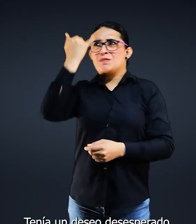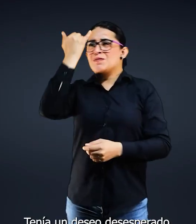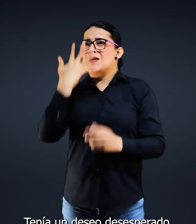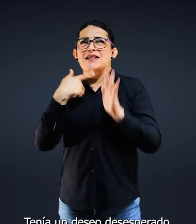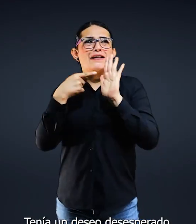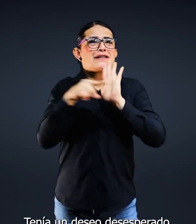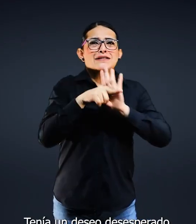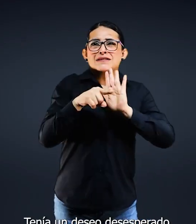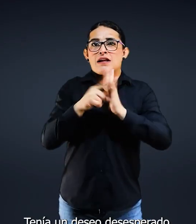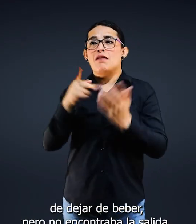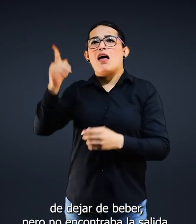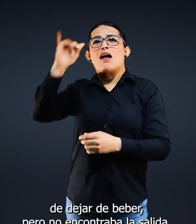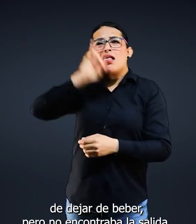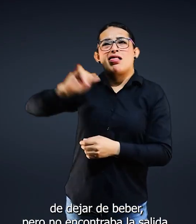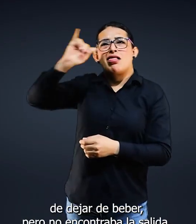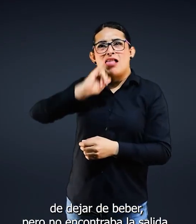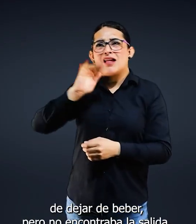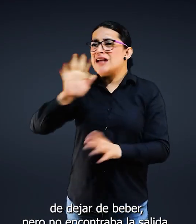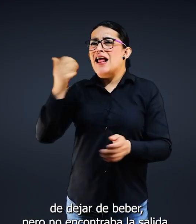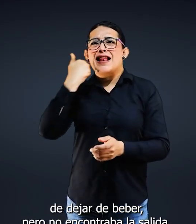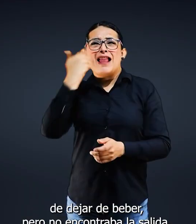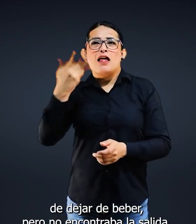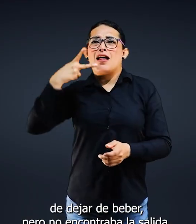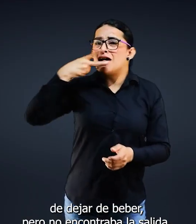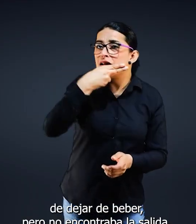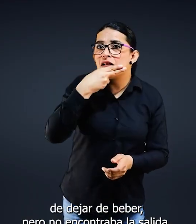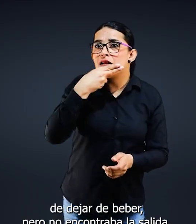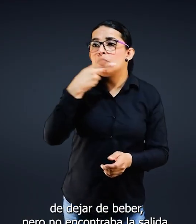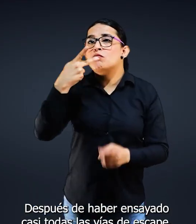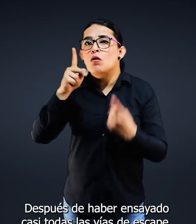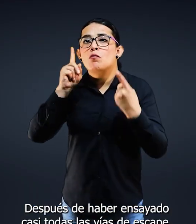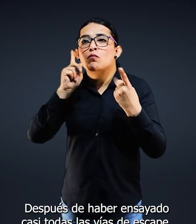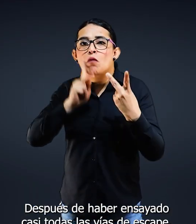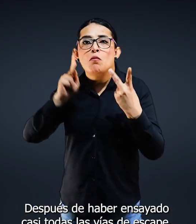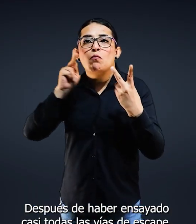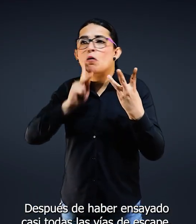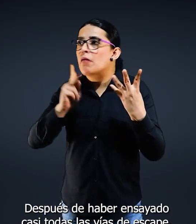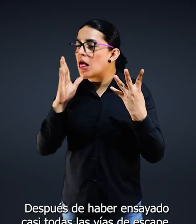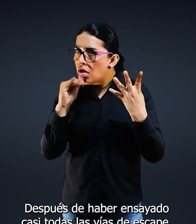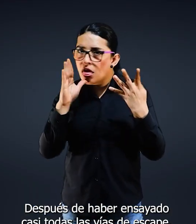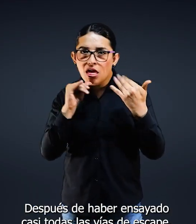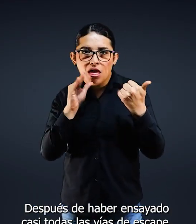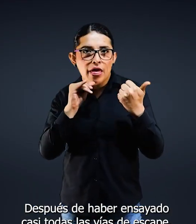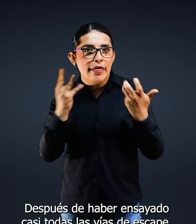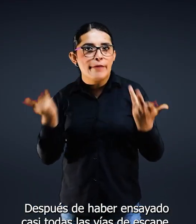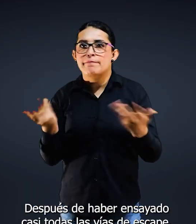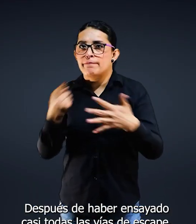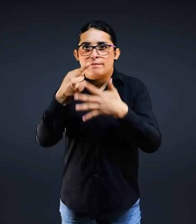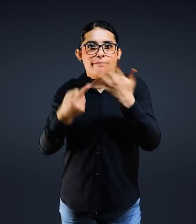Tenía un deseo desesperado de dejar de beber, pero no encontraba la salida después de haber ensayado casi todas las vías de escape.